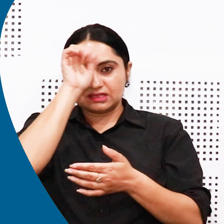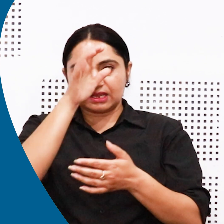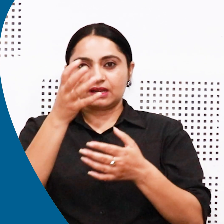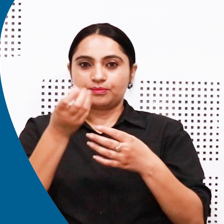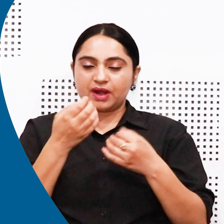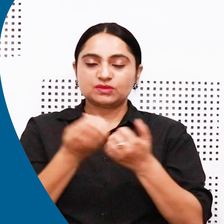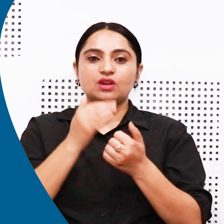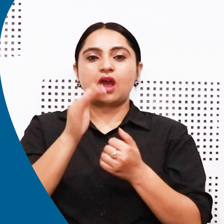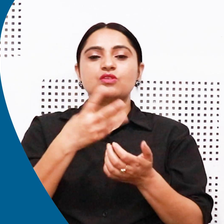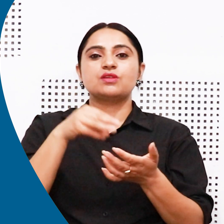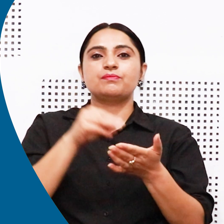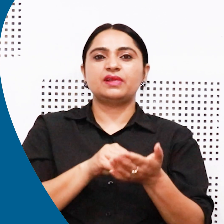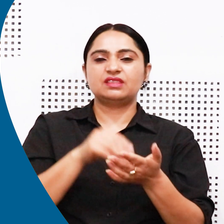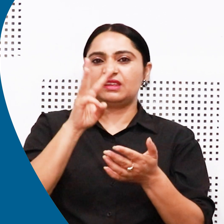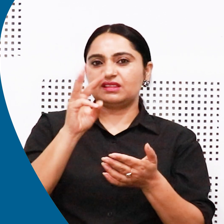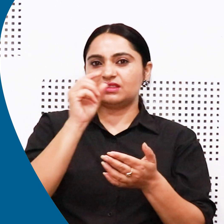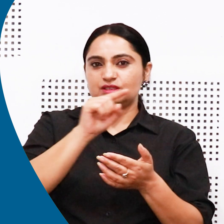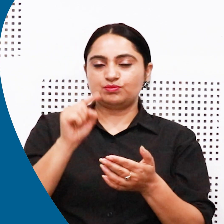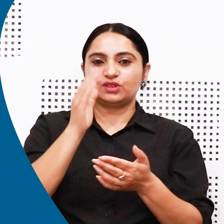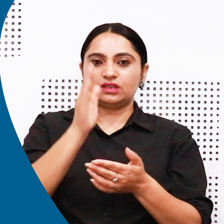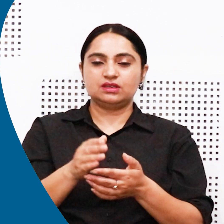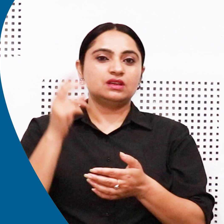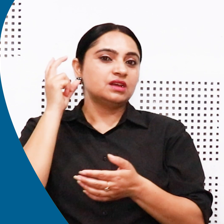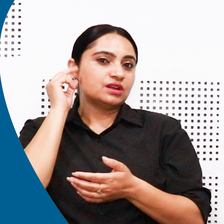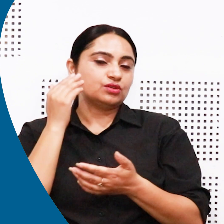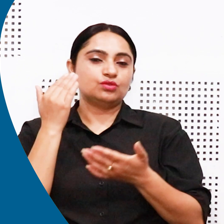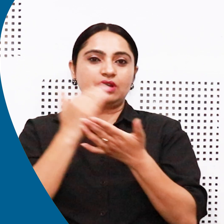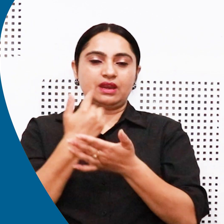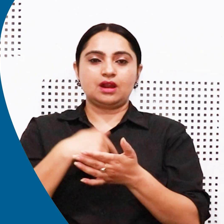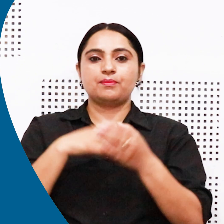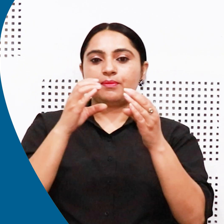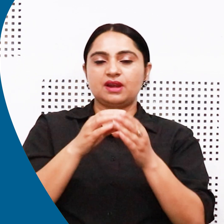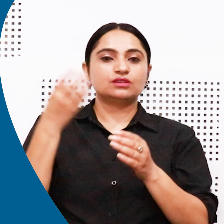लिन आउने मध्ये करिब 30% रेडियो कार्यक्रम हाम्रो